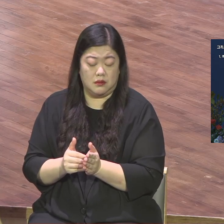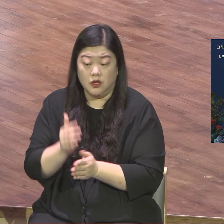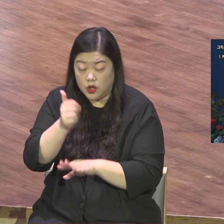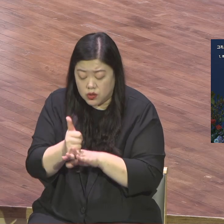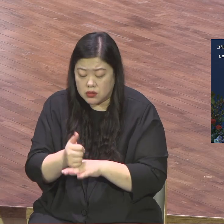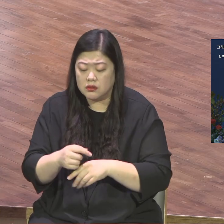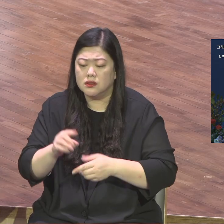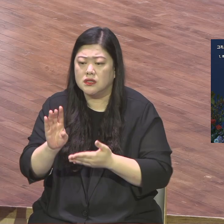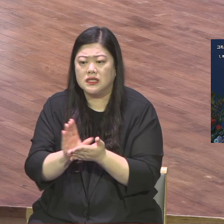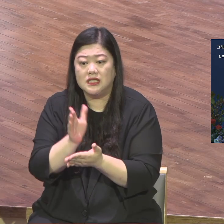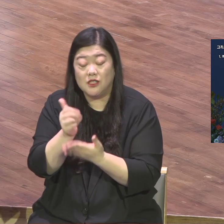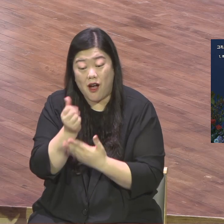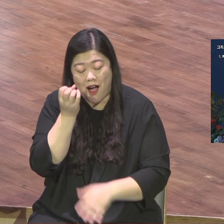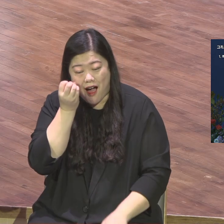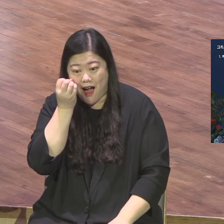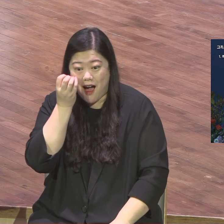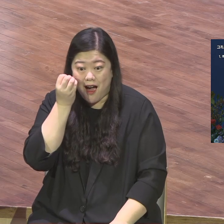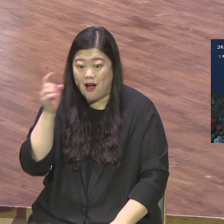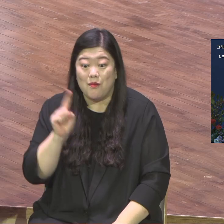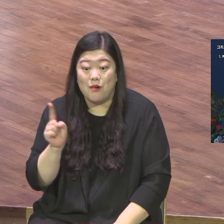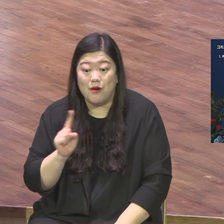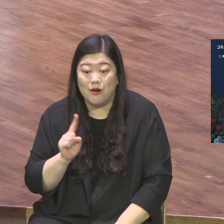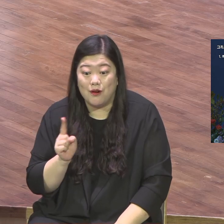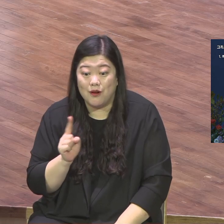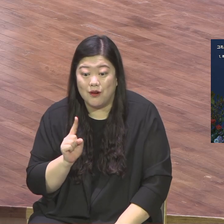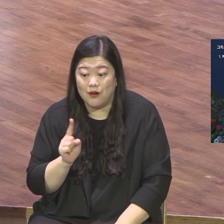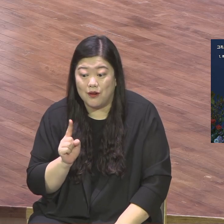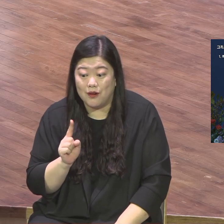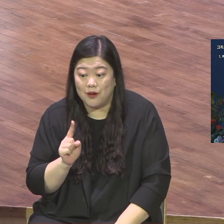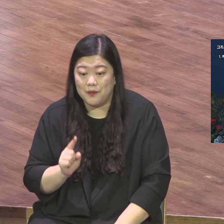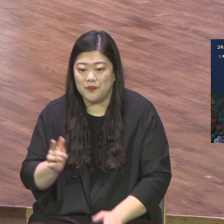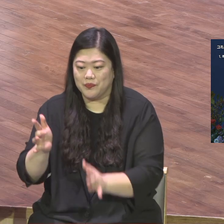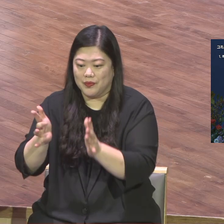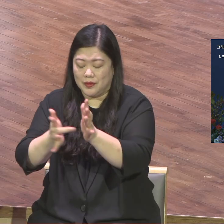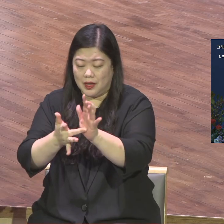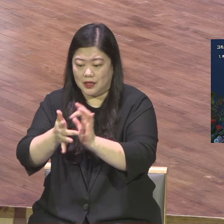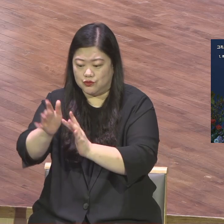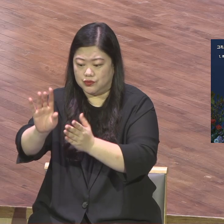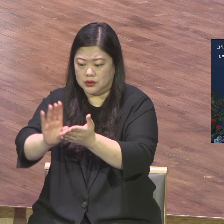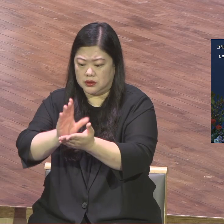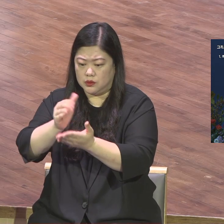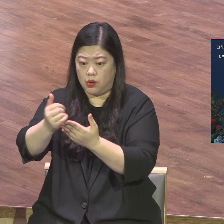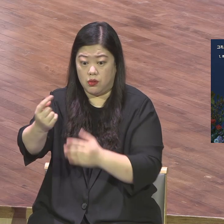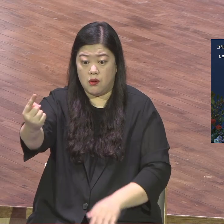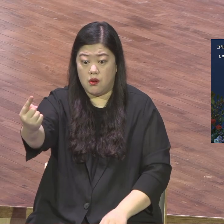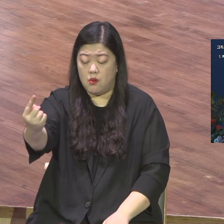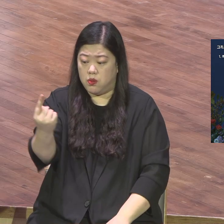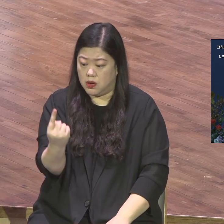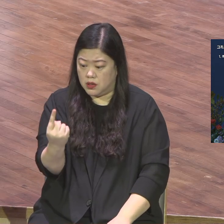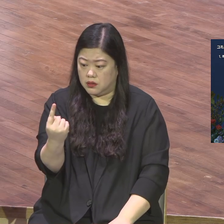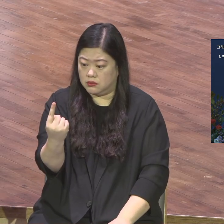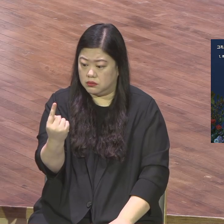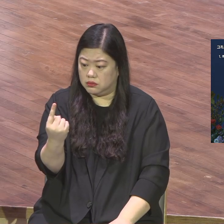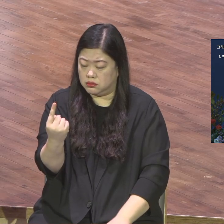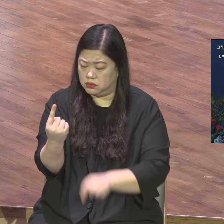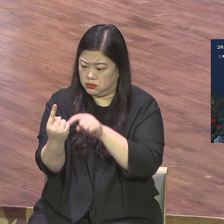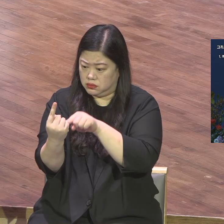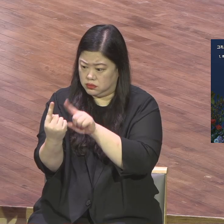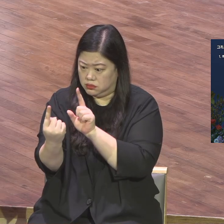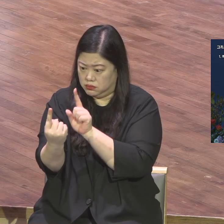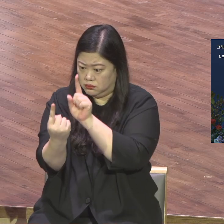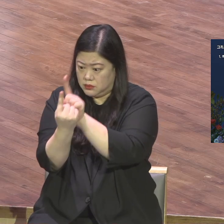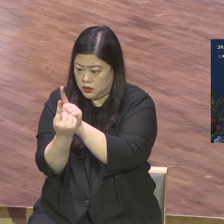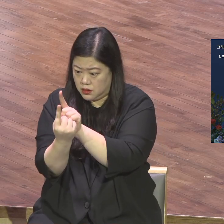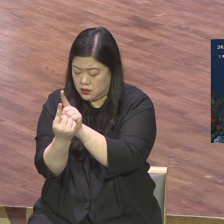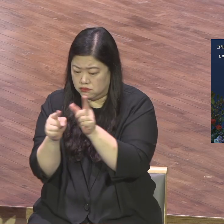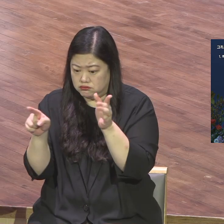뭐냐? 비밀, 예수 그리스도를 통해서 이루어지는 놀라운 구원의